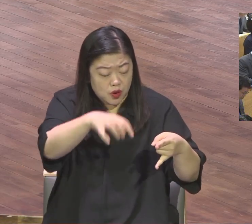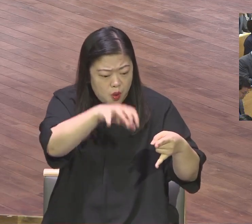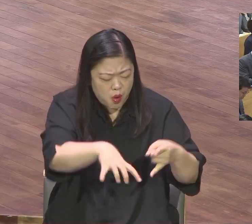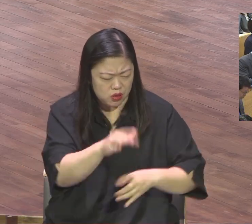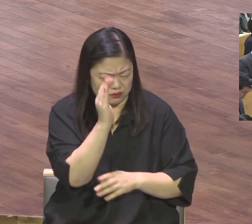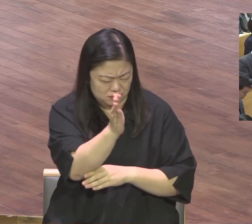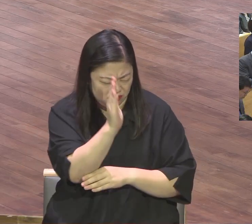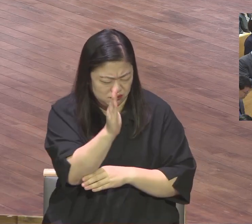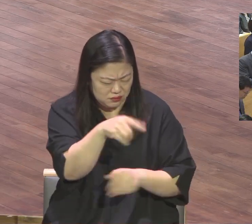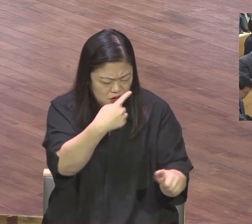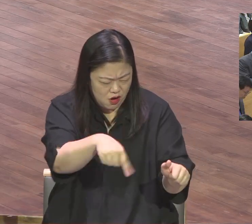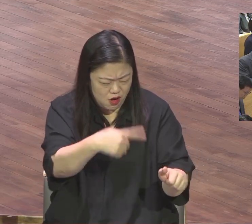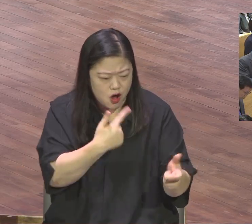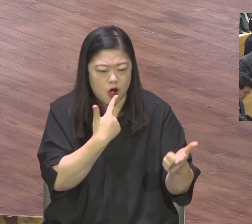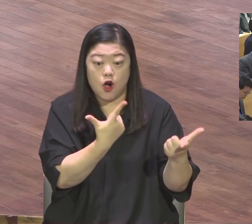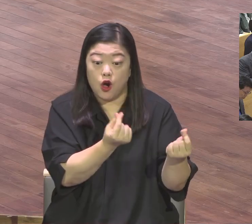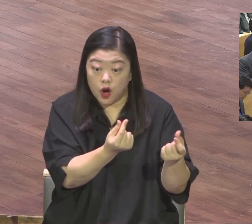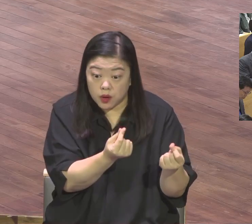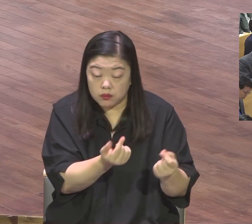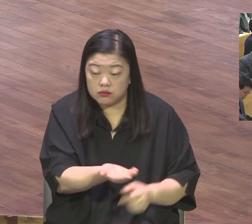시대의 두란노 소원.